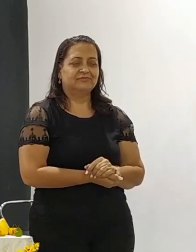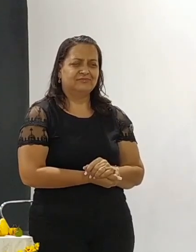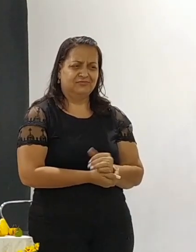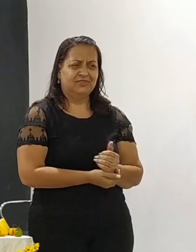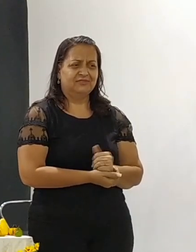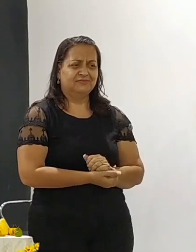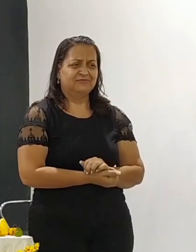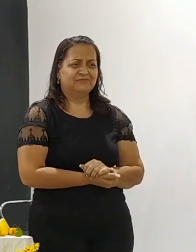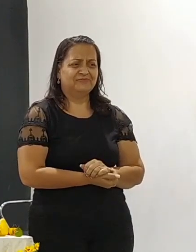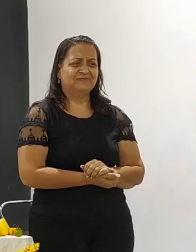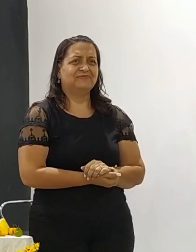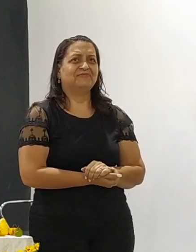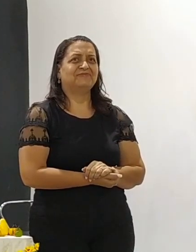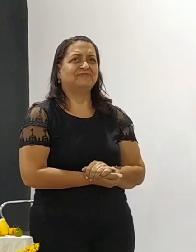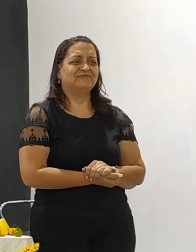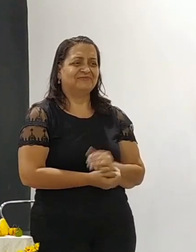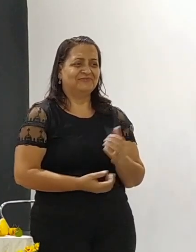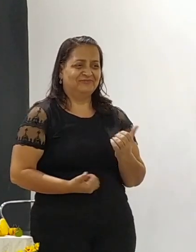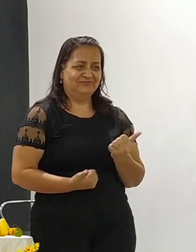Aleluia.